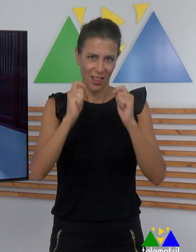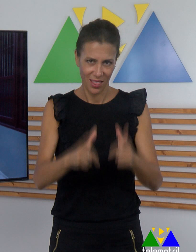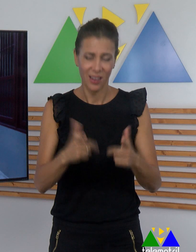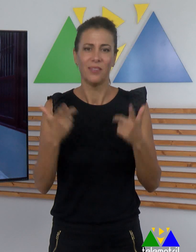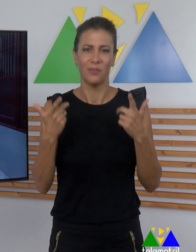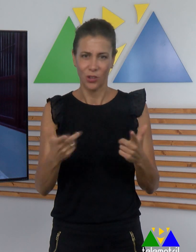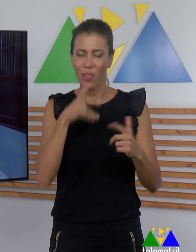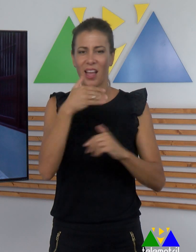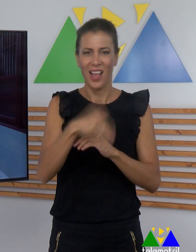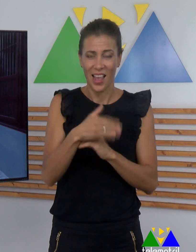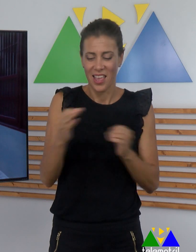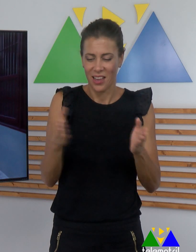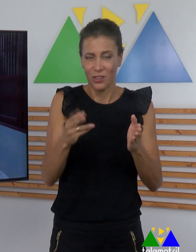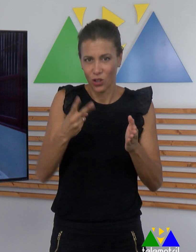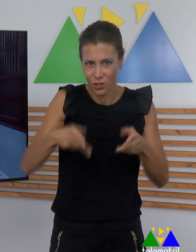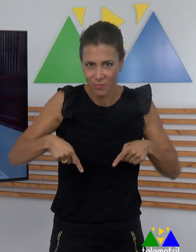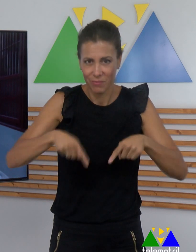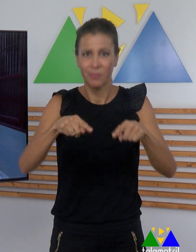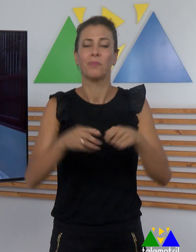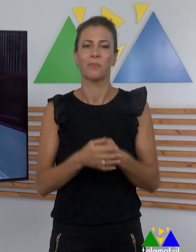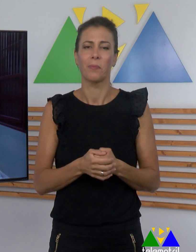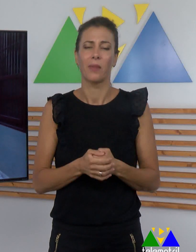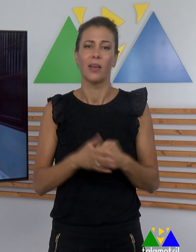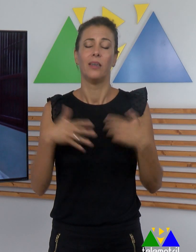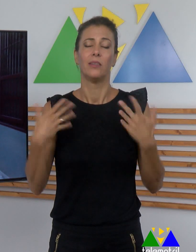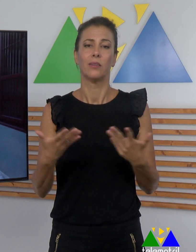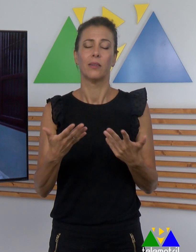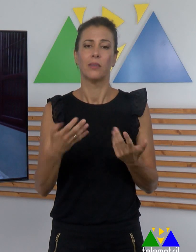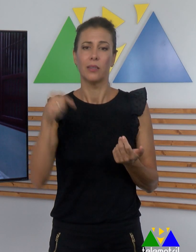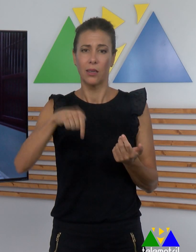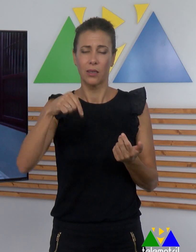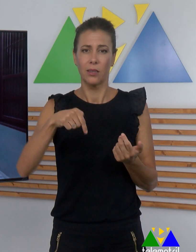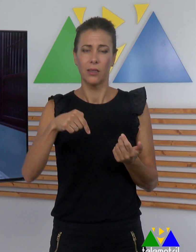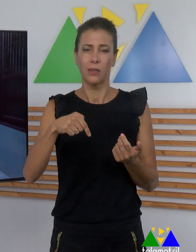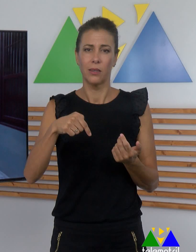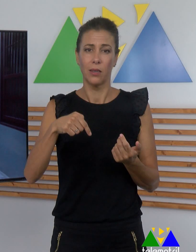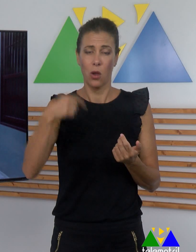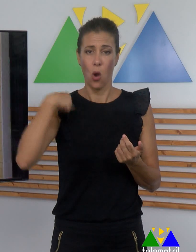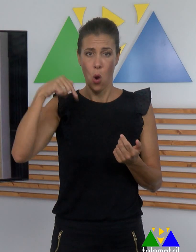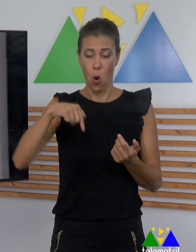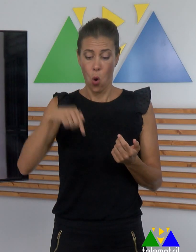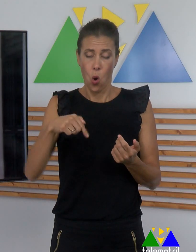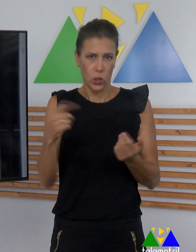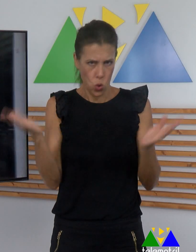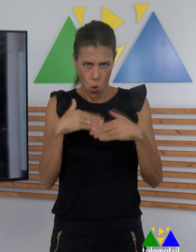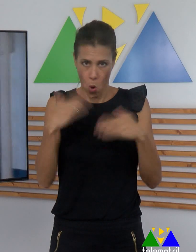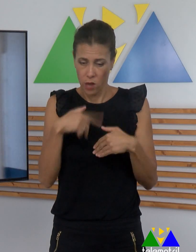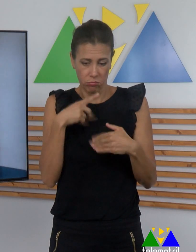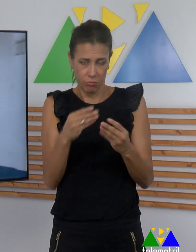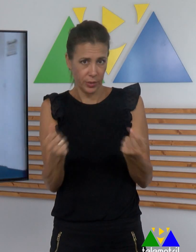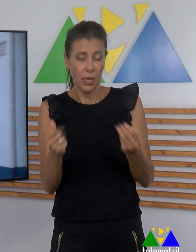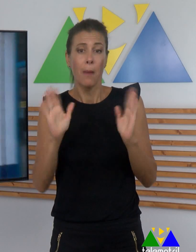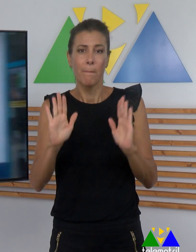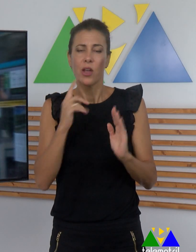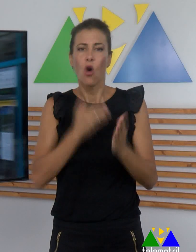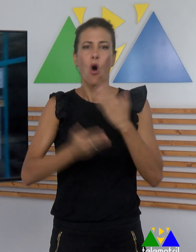de las Quintanas o calle de las Quintanas. Y aquí hoy no existe, pero existió